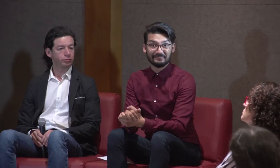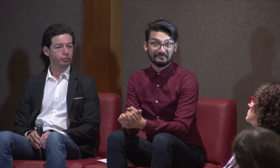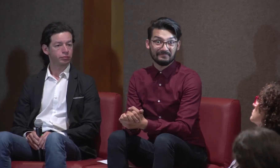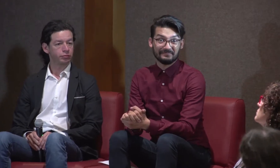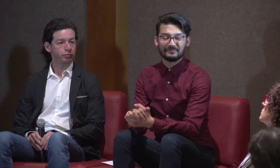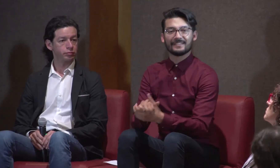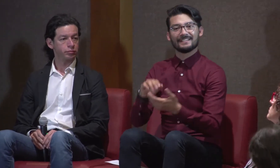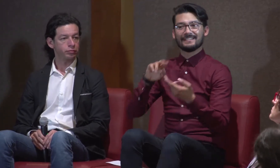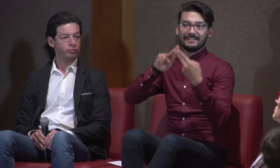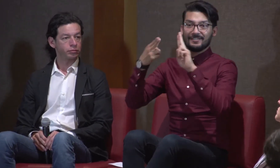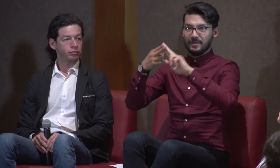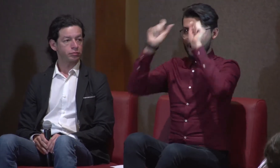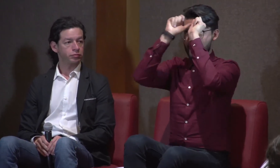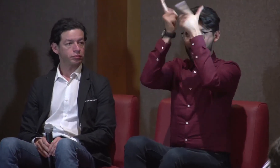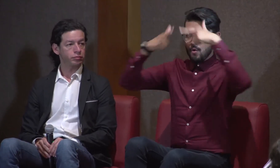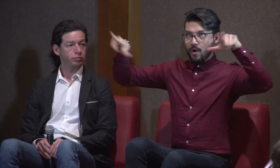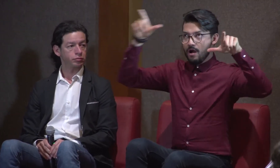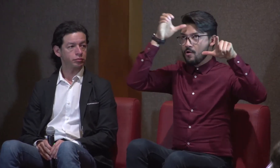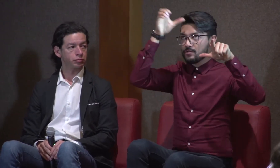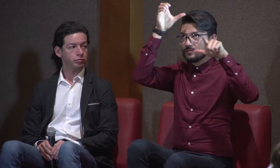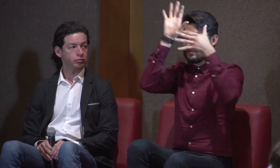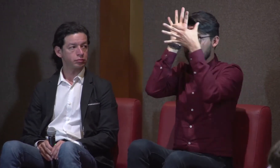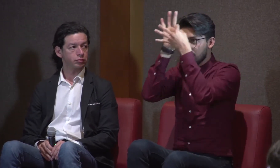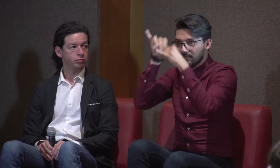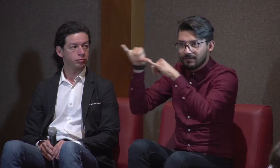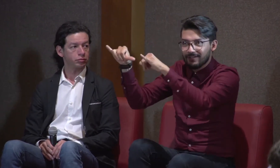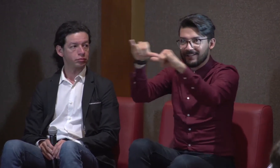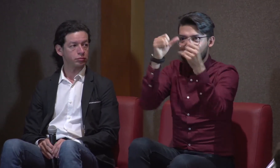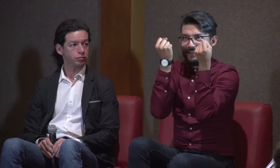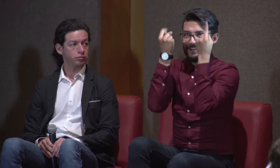¿Pudieron notar entonces cómo se trabajó este concepto?